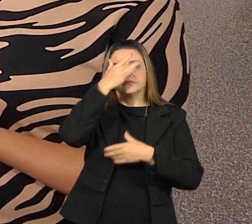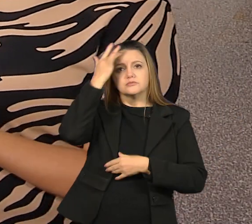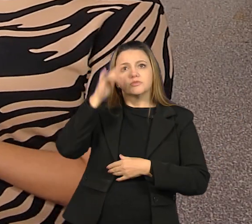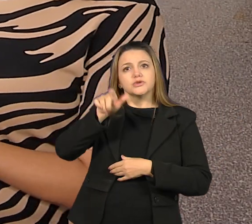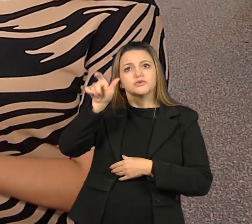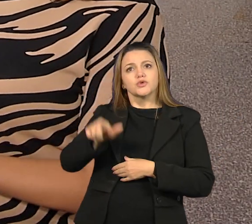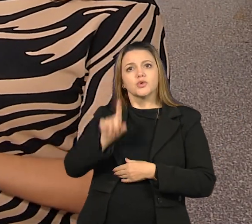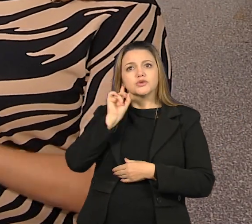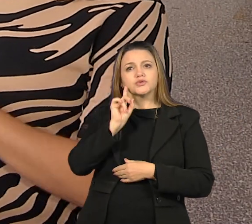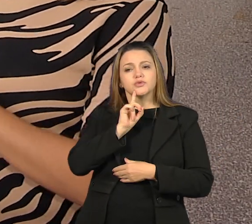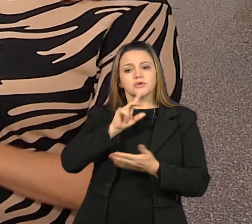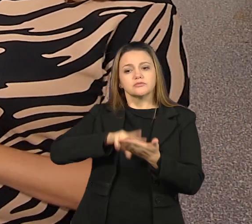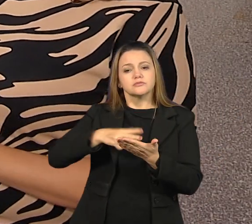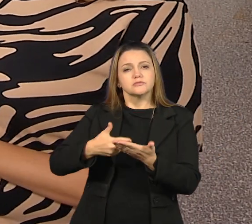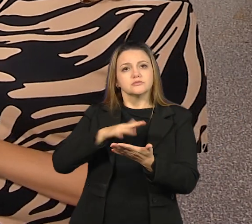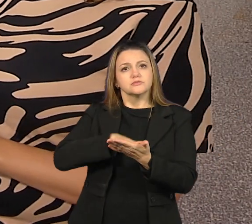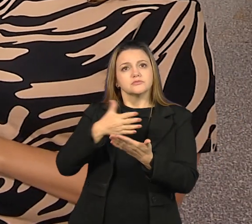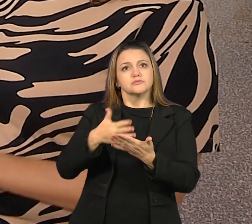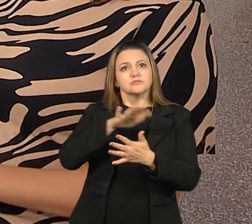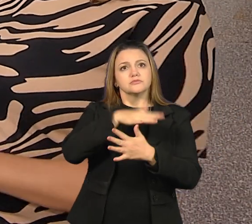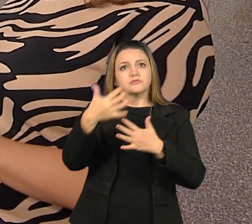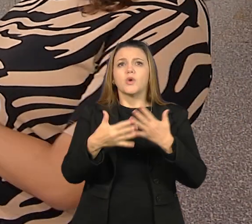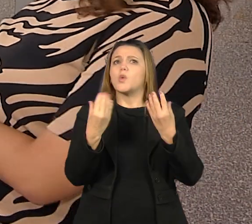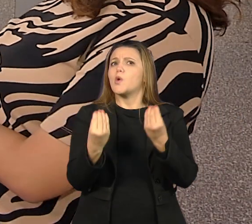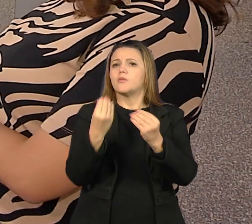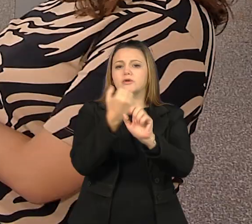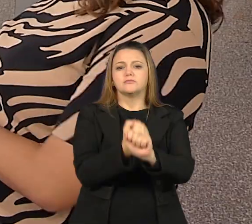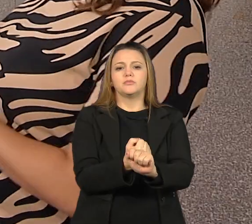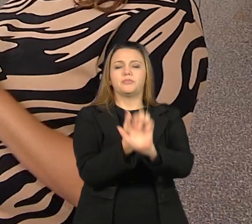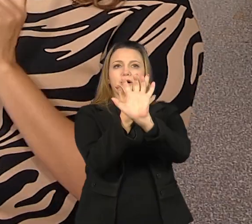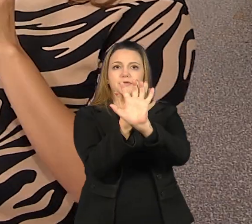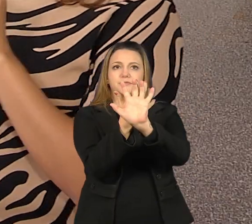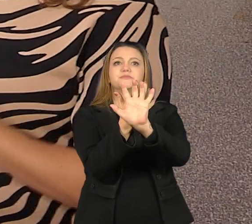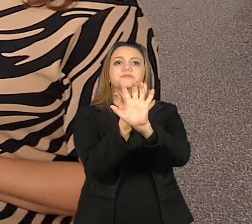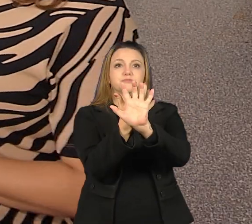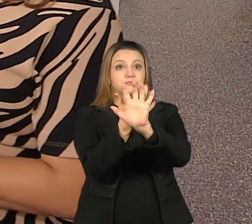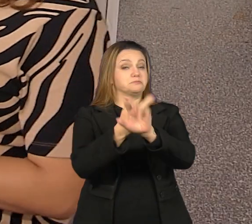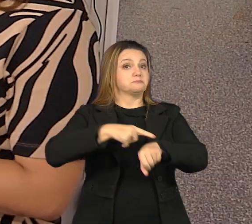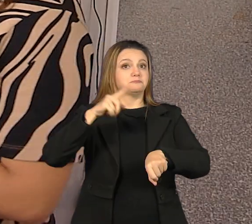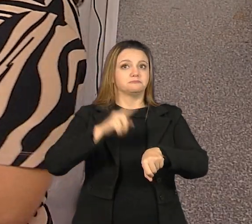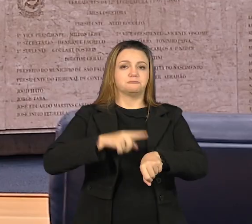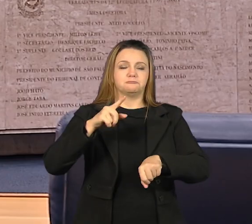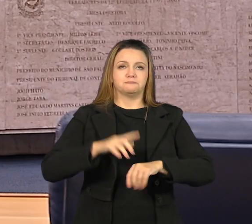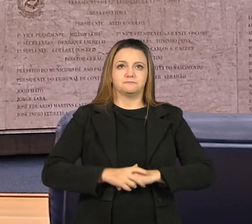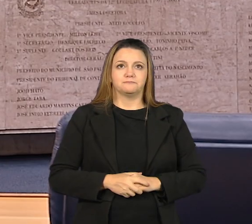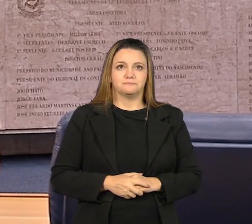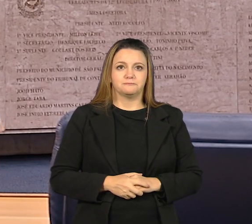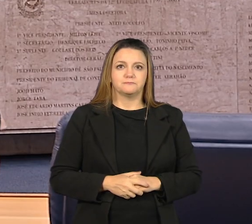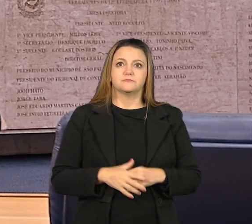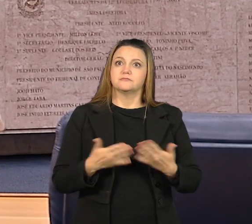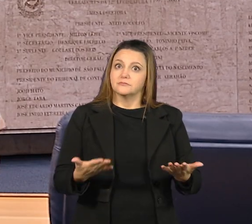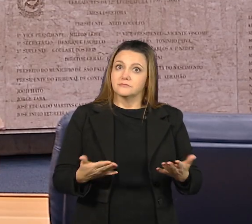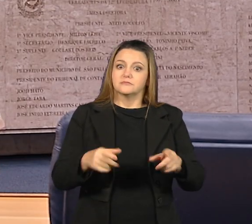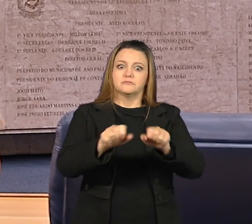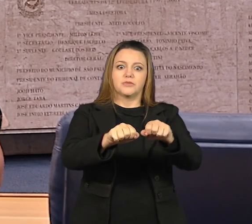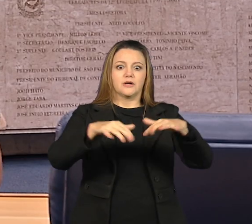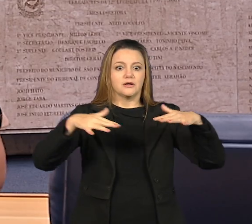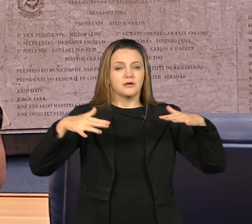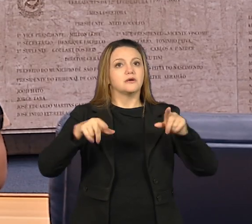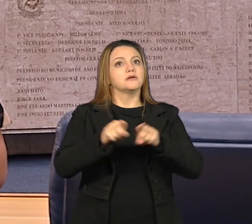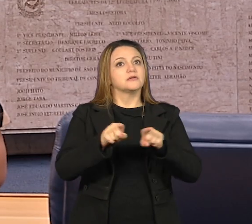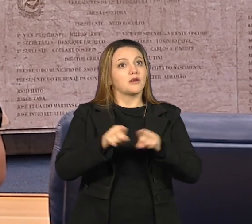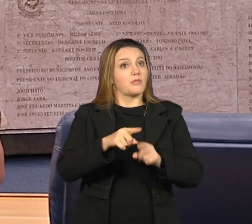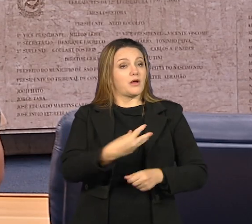para a tradução em Libras, que é feita através de vídeo interpretação em tempo real. No plenário também